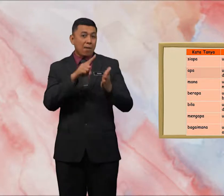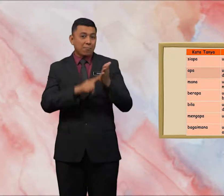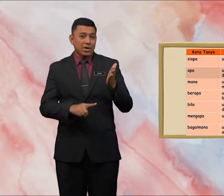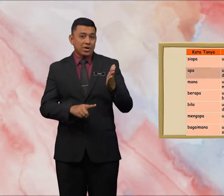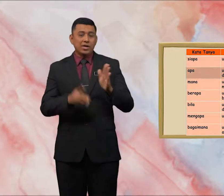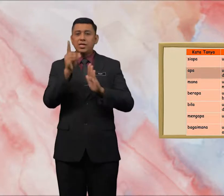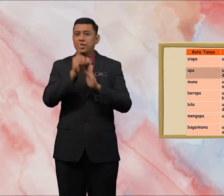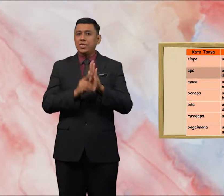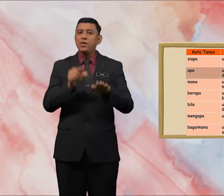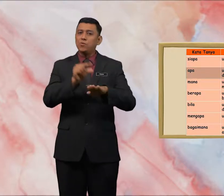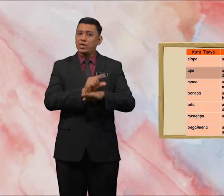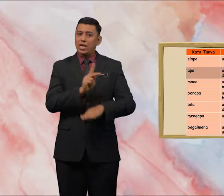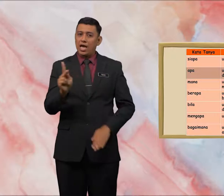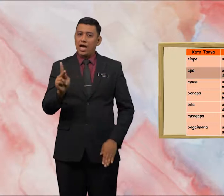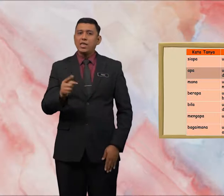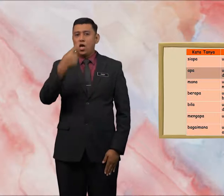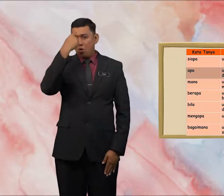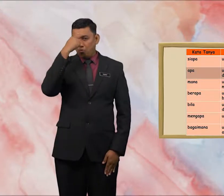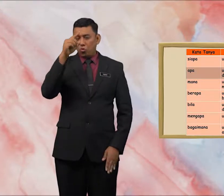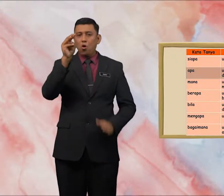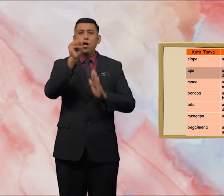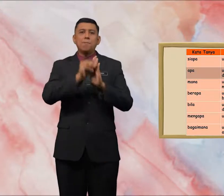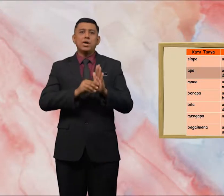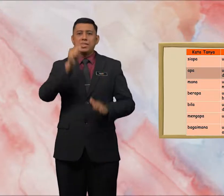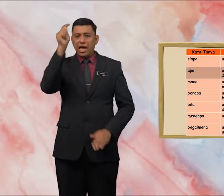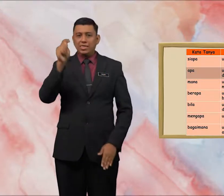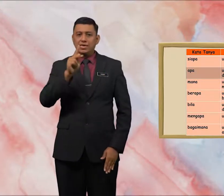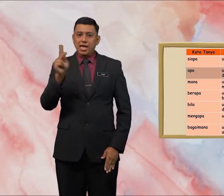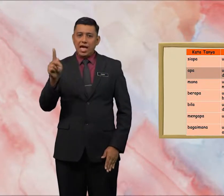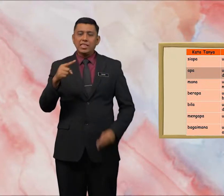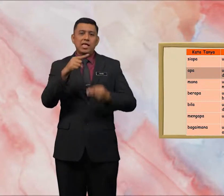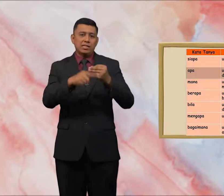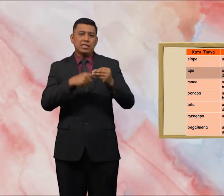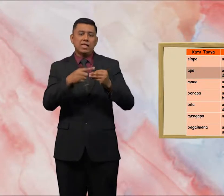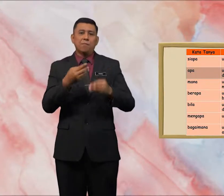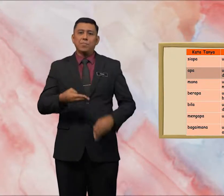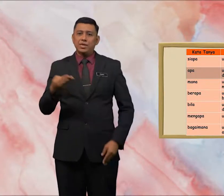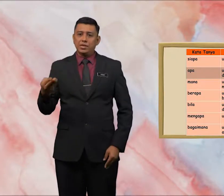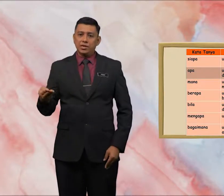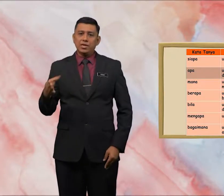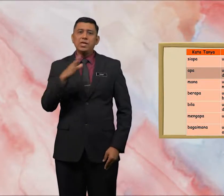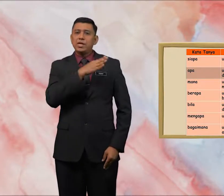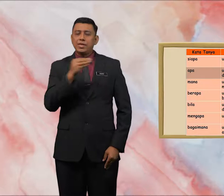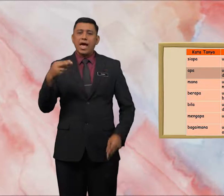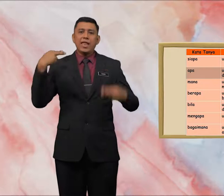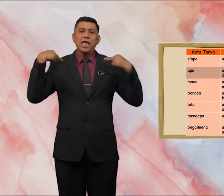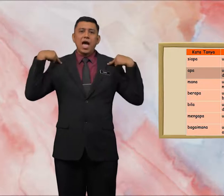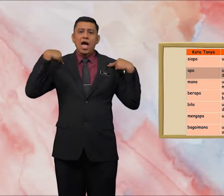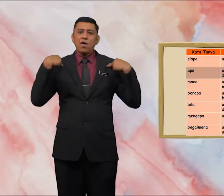Apa digunakan untuk menanyakan tentang benda dan